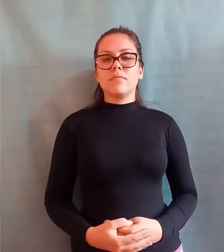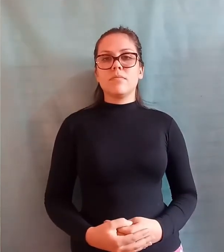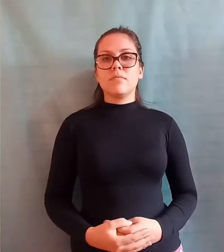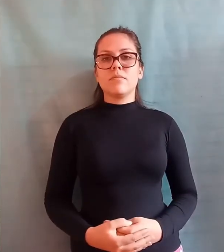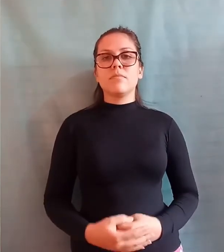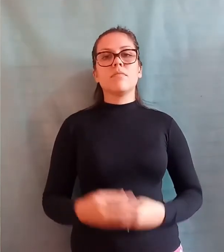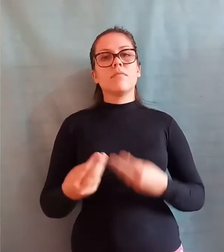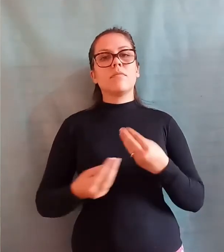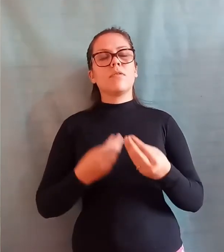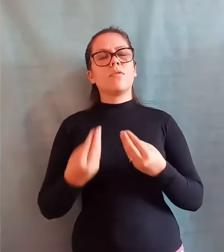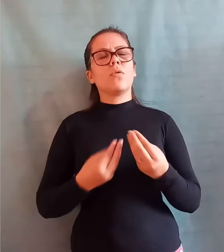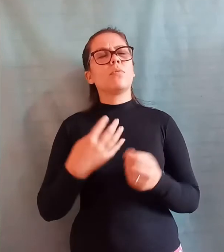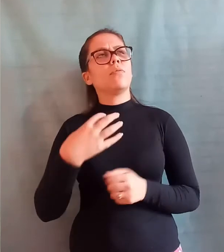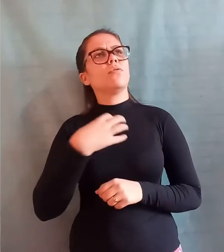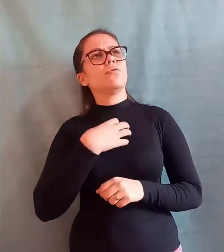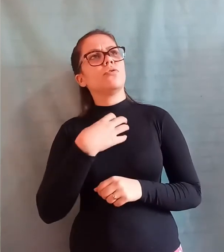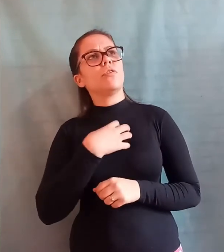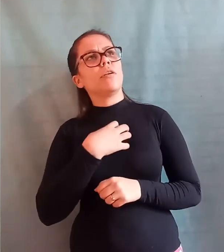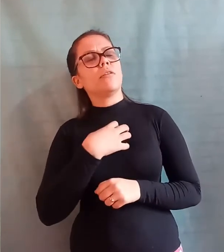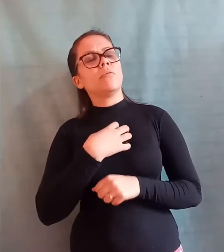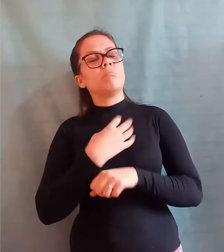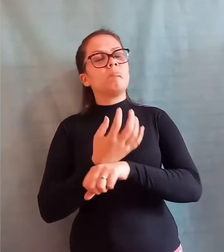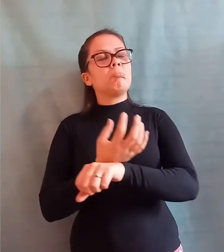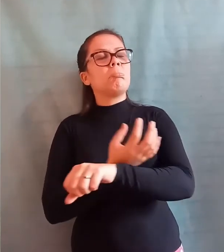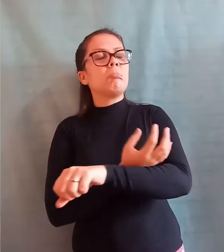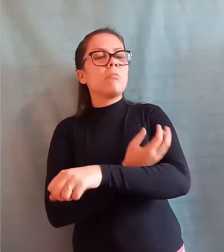observando como você se sentem,